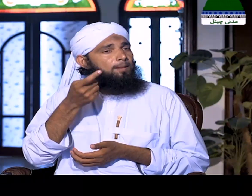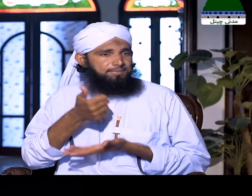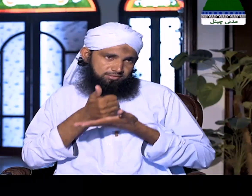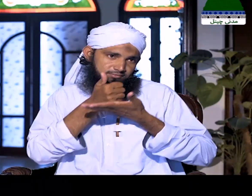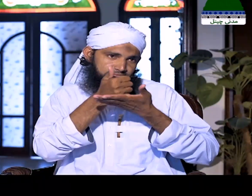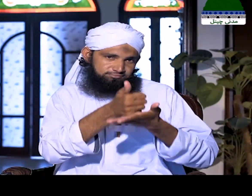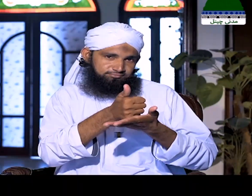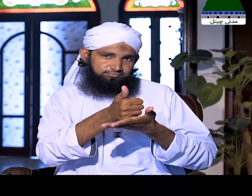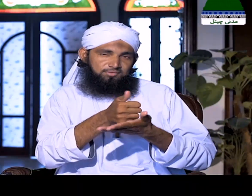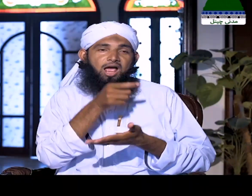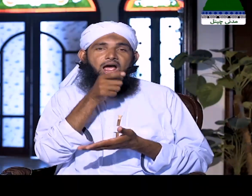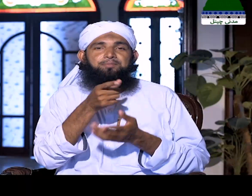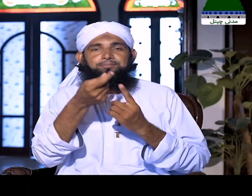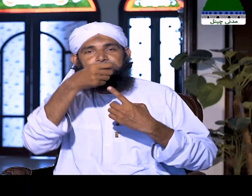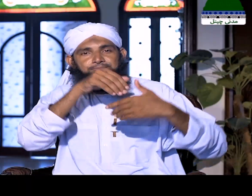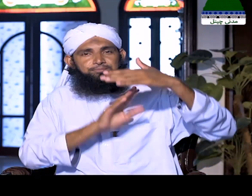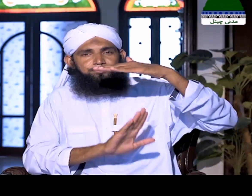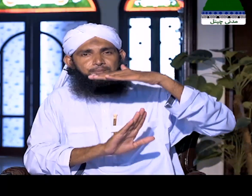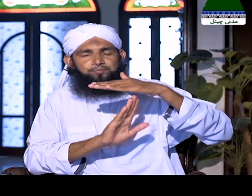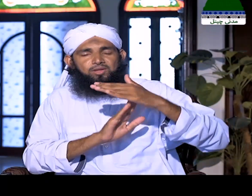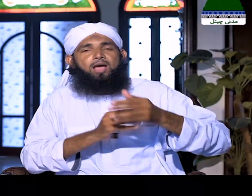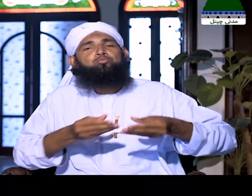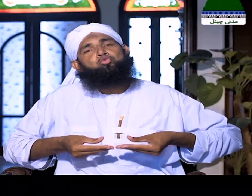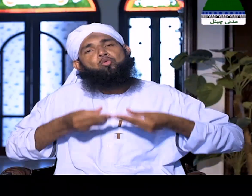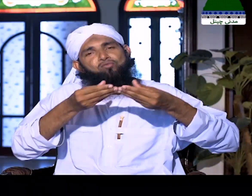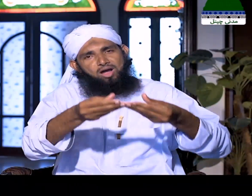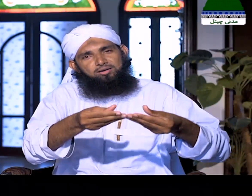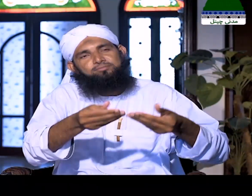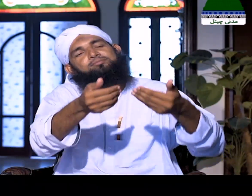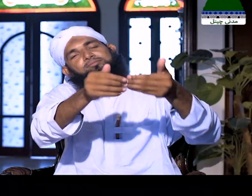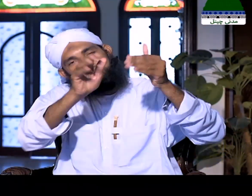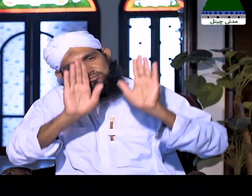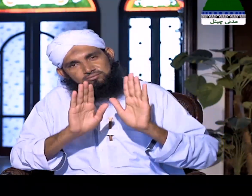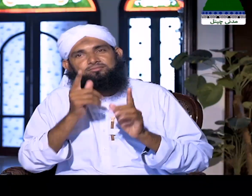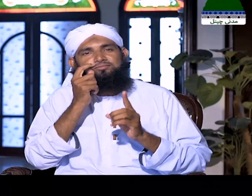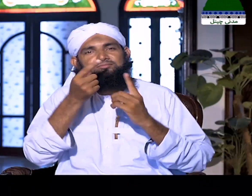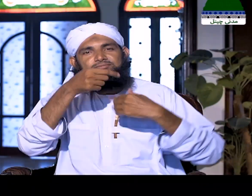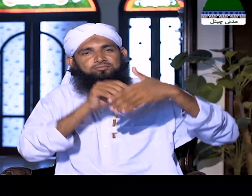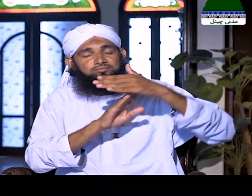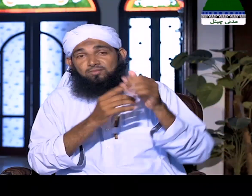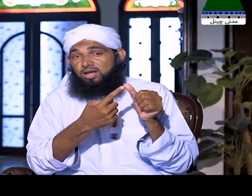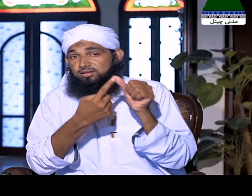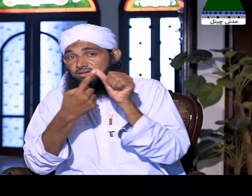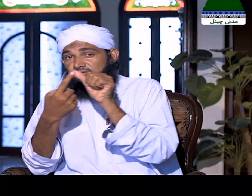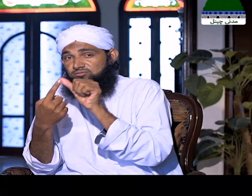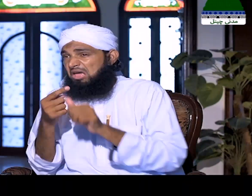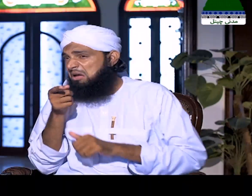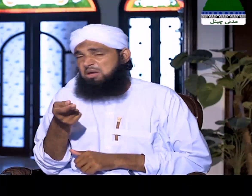آپ رحمت اللہ علیہ انہیں بطور نذرانہ قبول فرما لیں۔ آپ رحمت اللہ علیہ نے فرمایا اس دولت